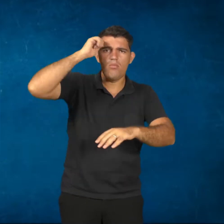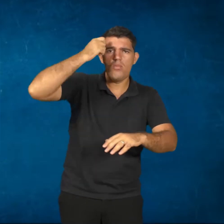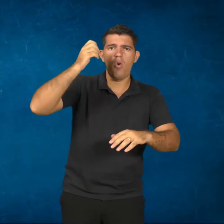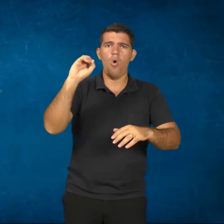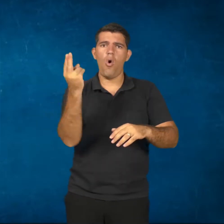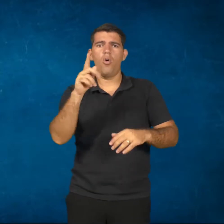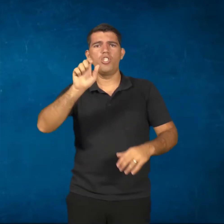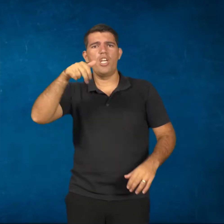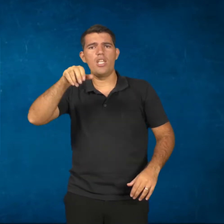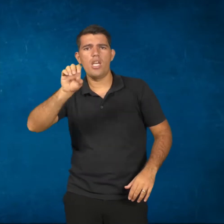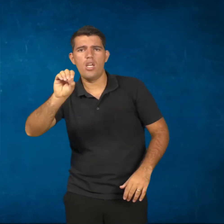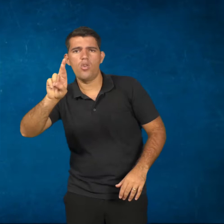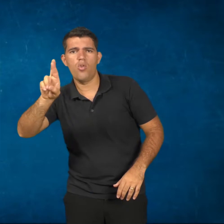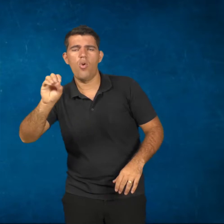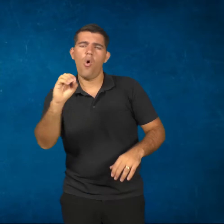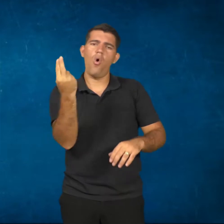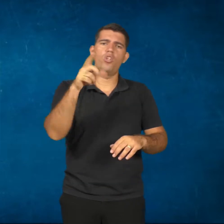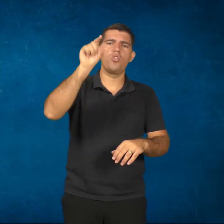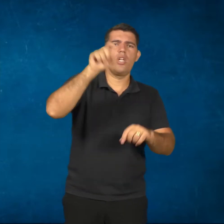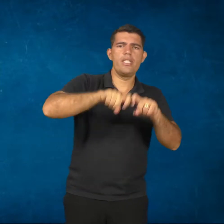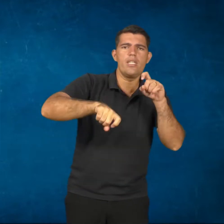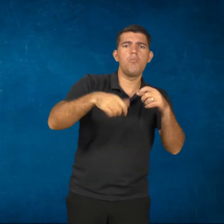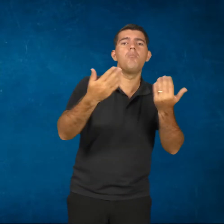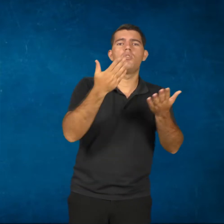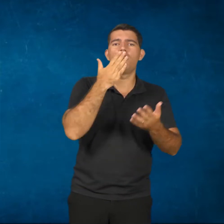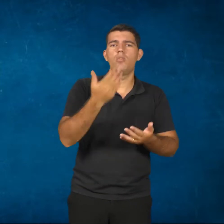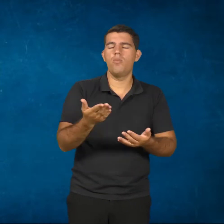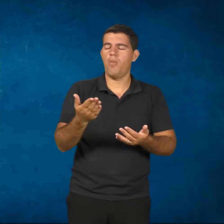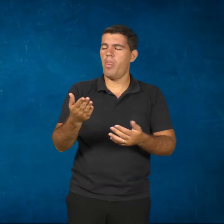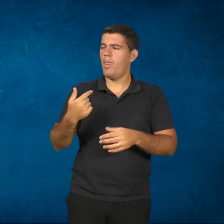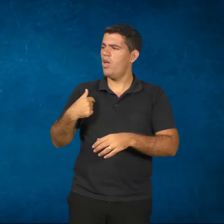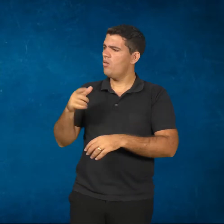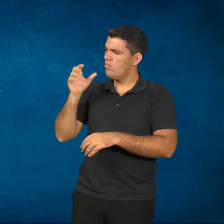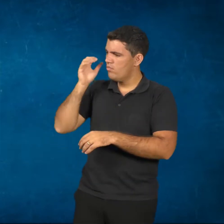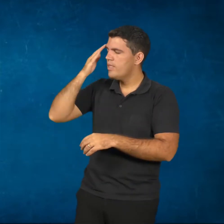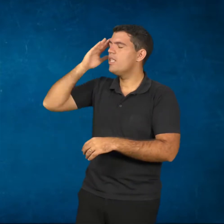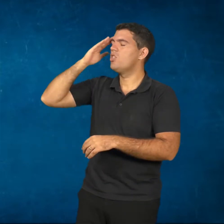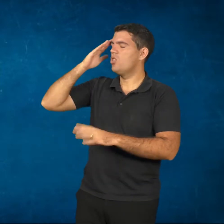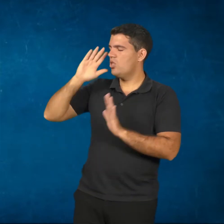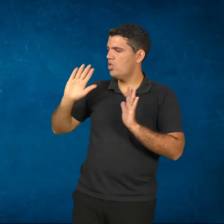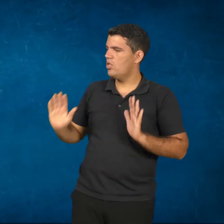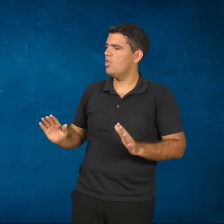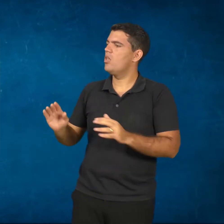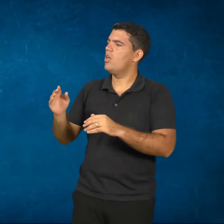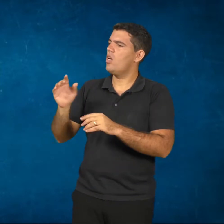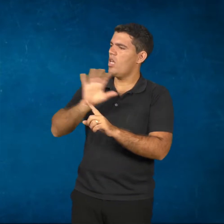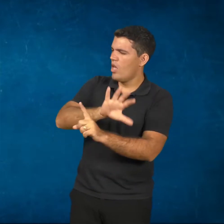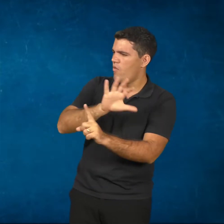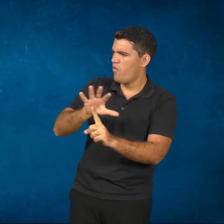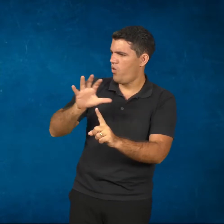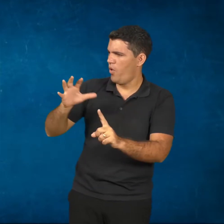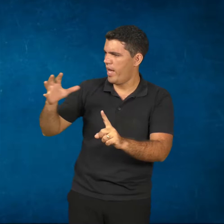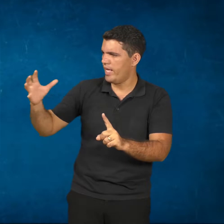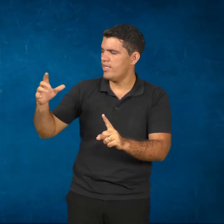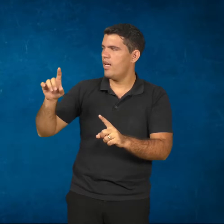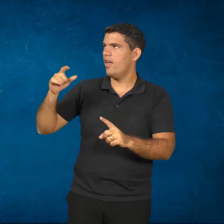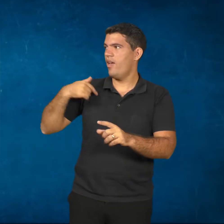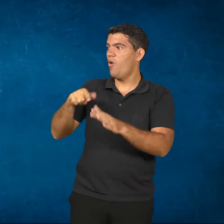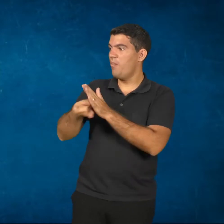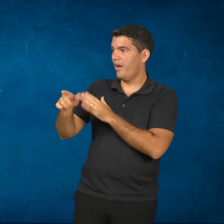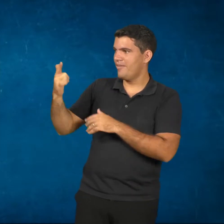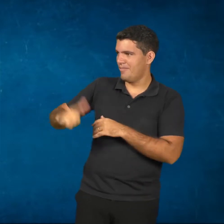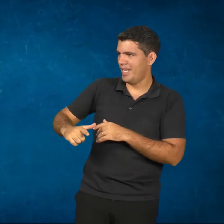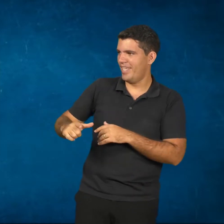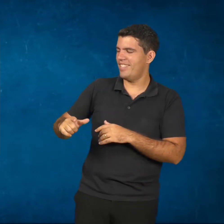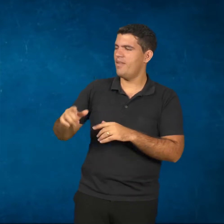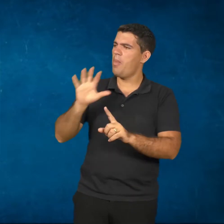à orientação sexual, etc. Agora, ouvindo essa resposta que o senhor acaba de me dar, eu fico pensando nas influências, era outro ponto da minha pergunta,